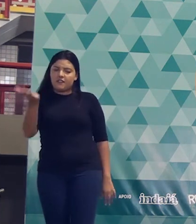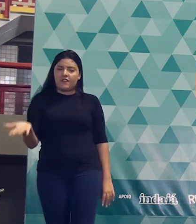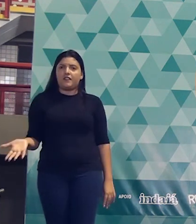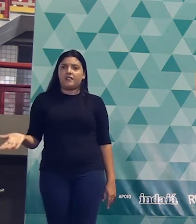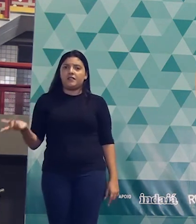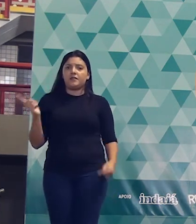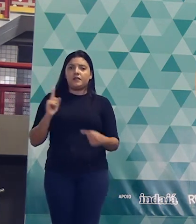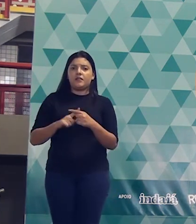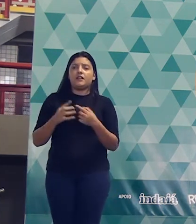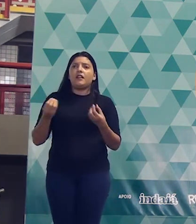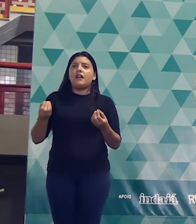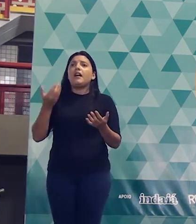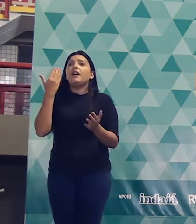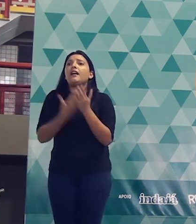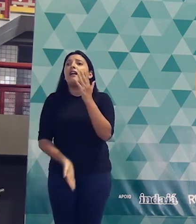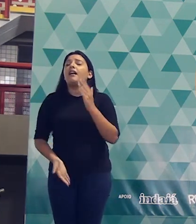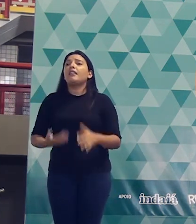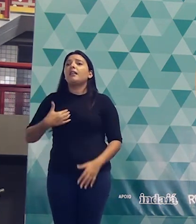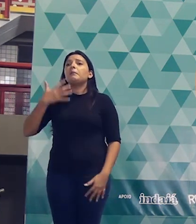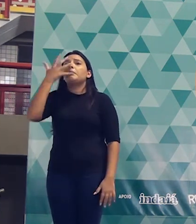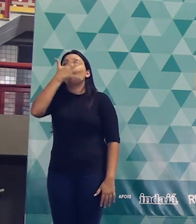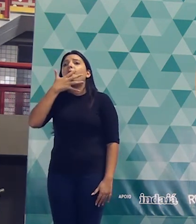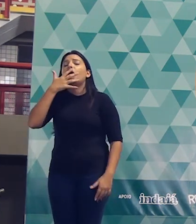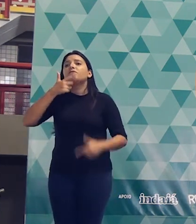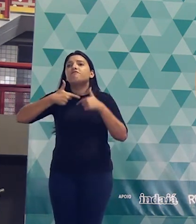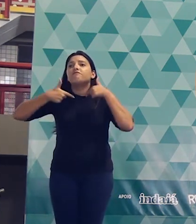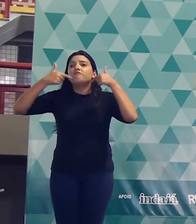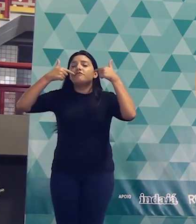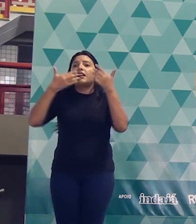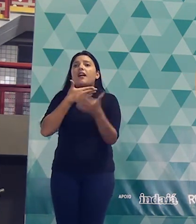que espelho ficou perdido a minha face?